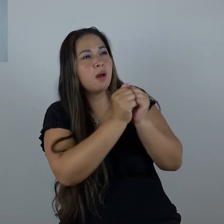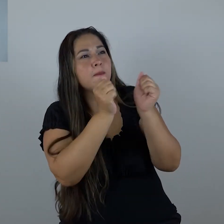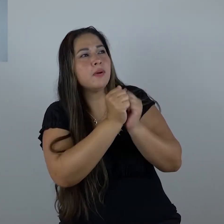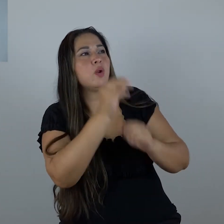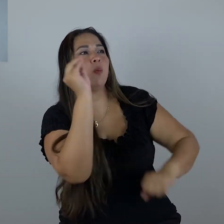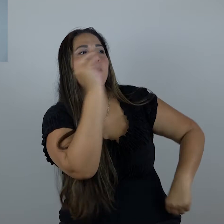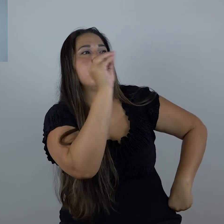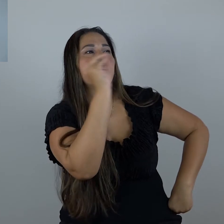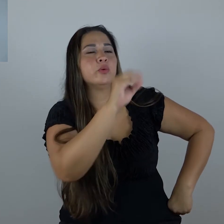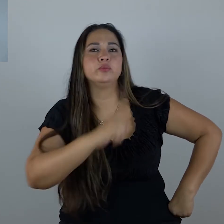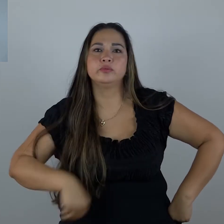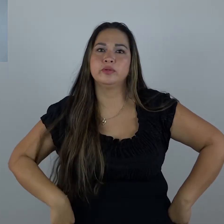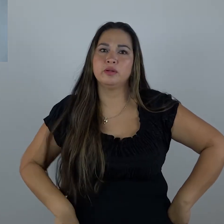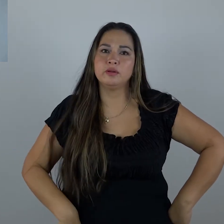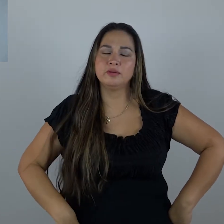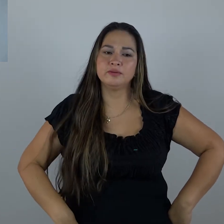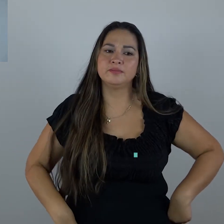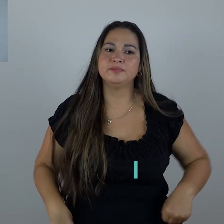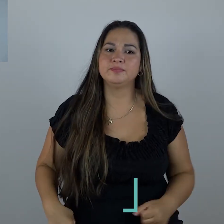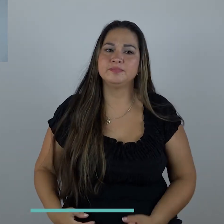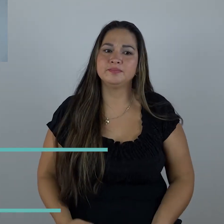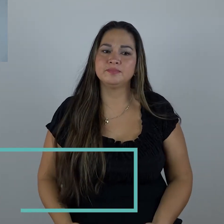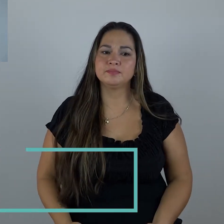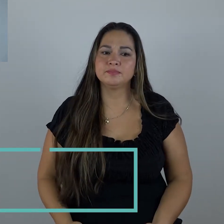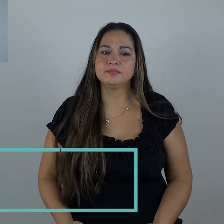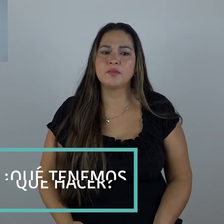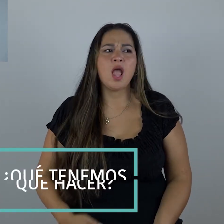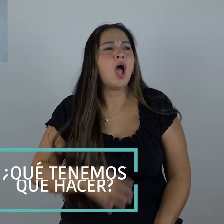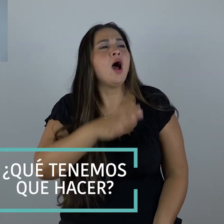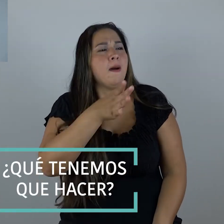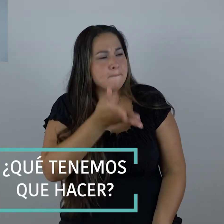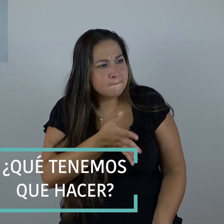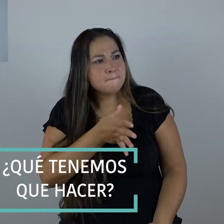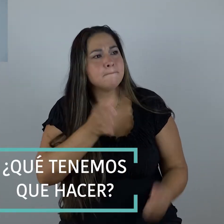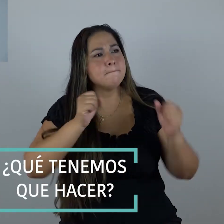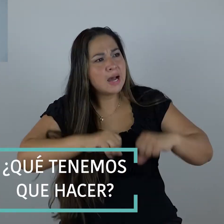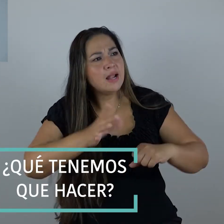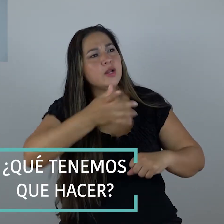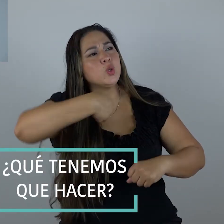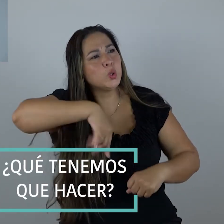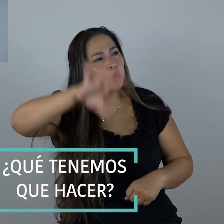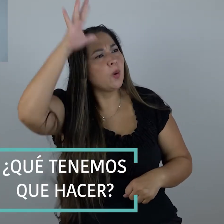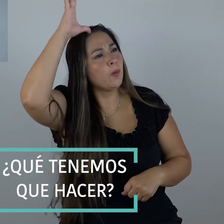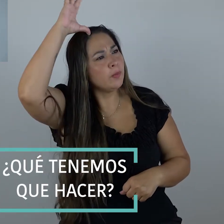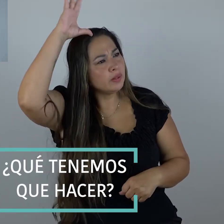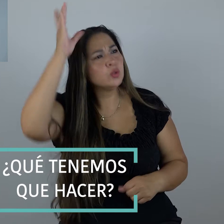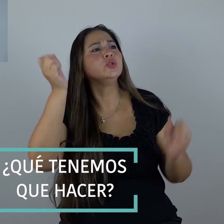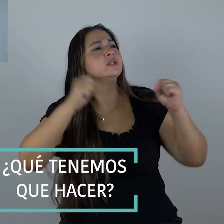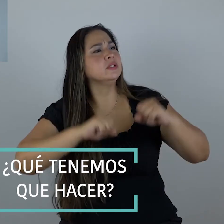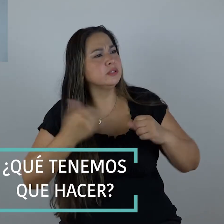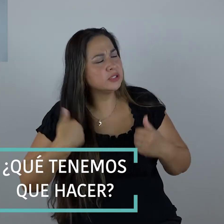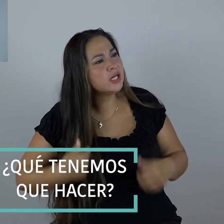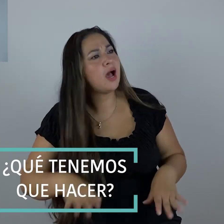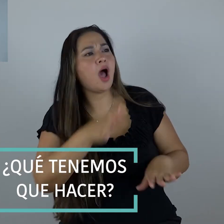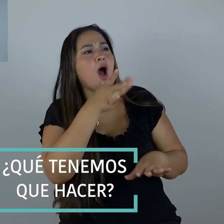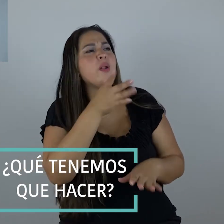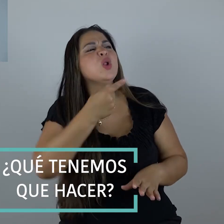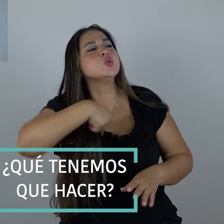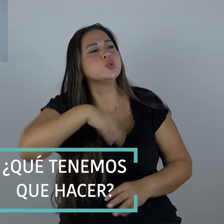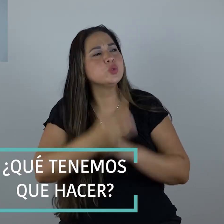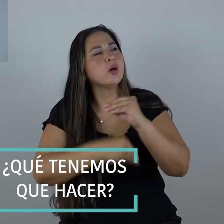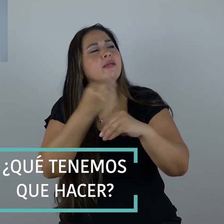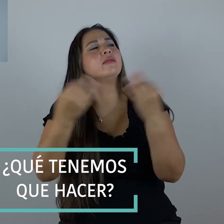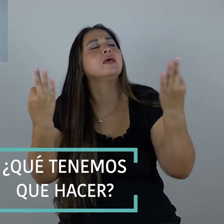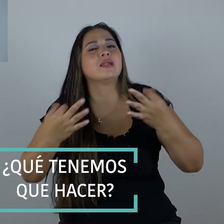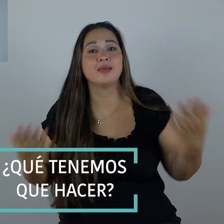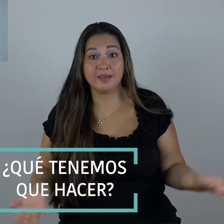hacen una pregunta: varones, hermanos, ¿y ahora qué es lo que tenemos que hacer? Y Pedro, el apóstol Pedro, les da